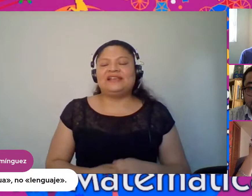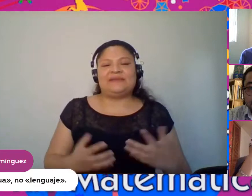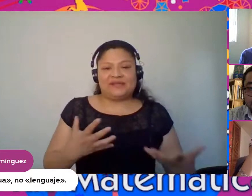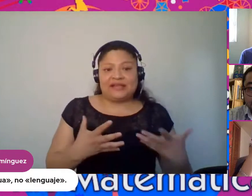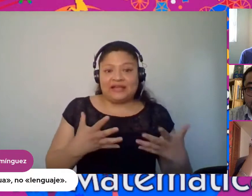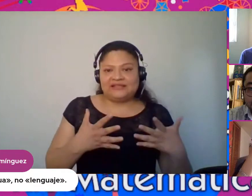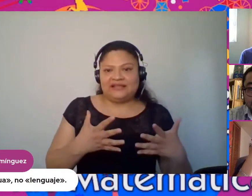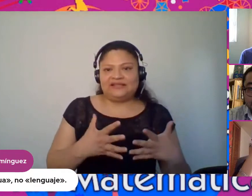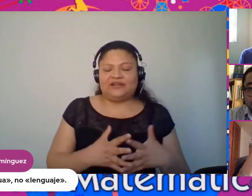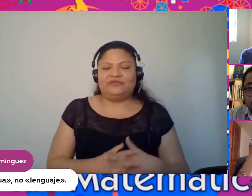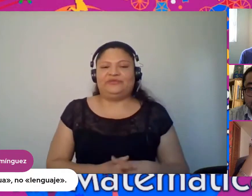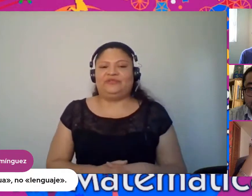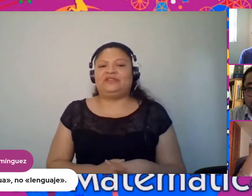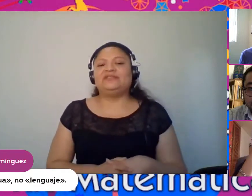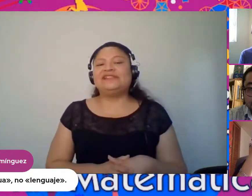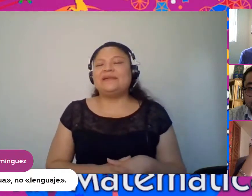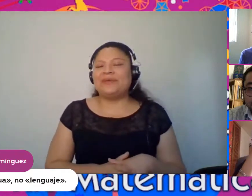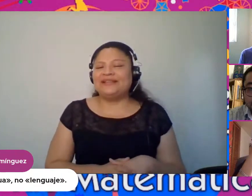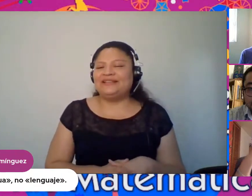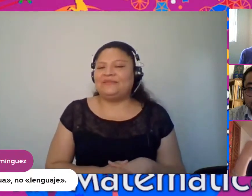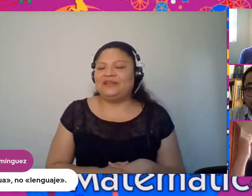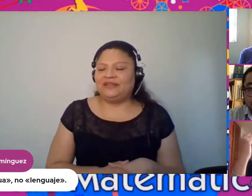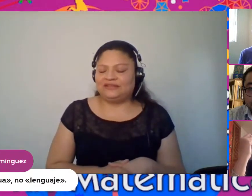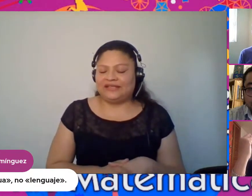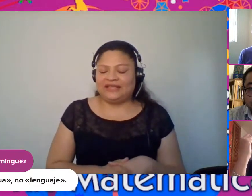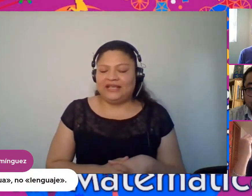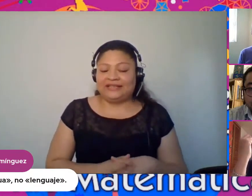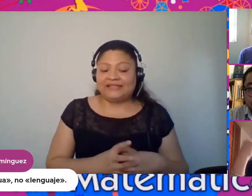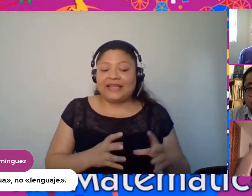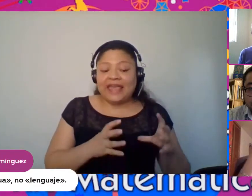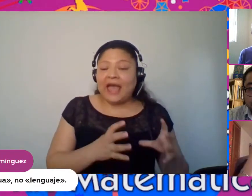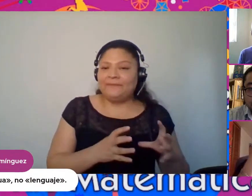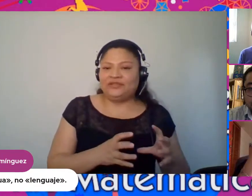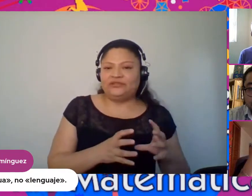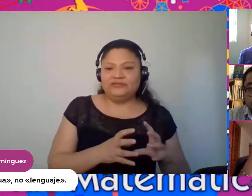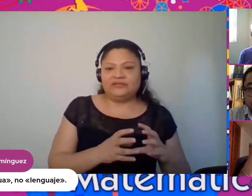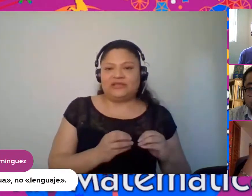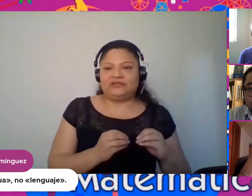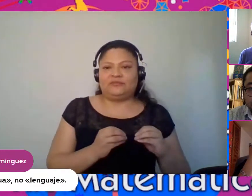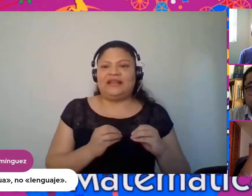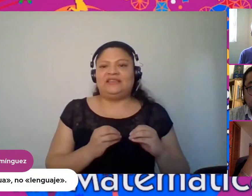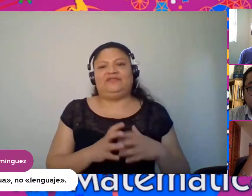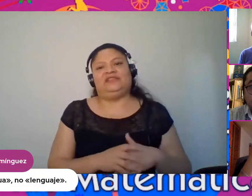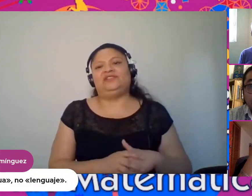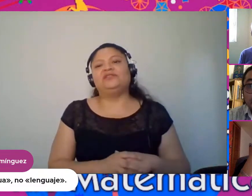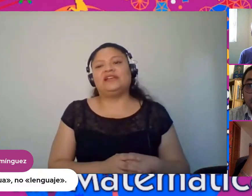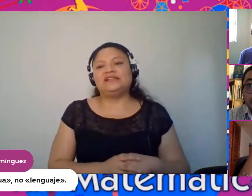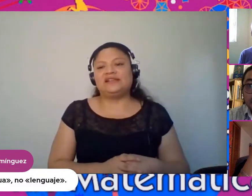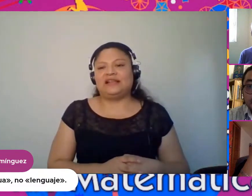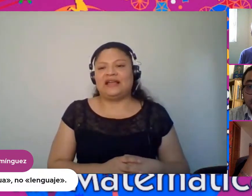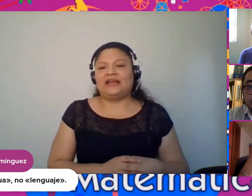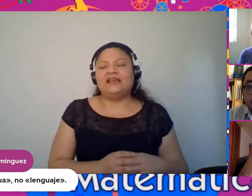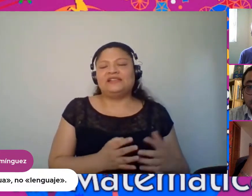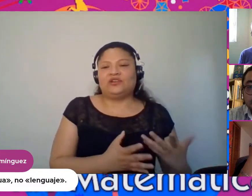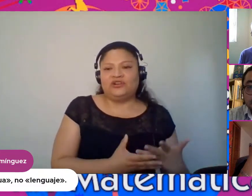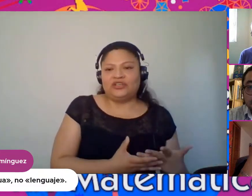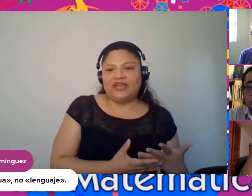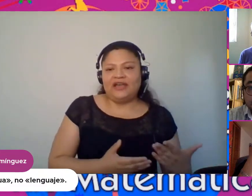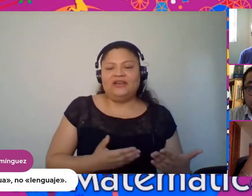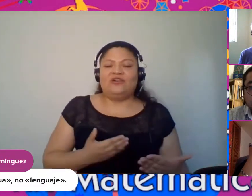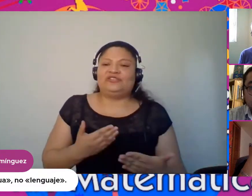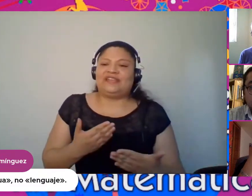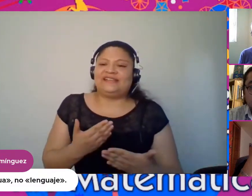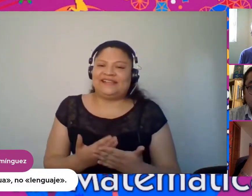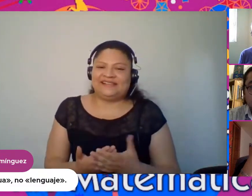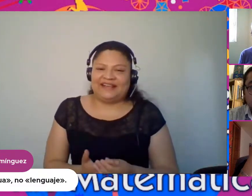traducción, se empieza a hacer esta confusión. Entonces, depende también desde qué ámbito se tome la definición. Si es desde la